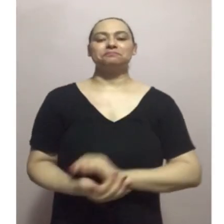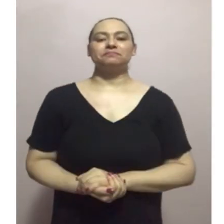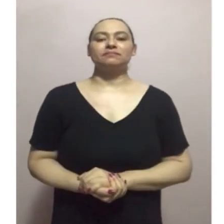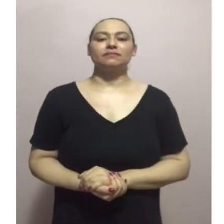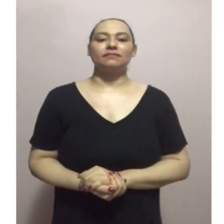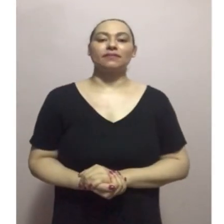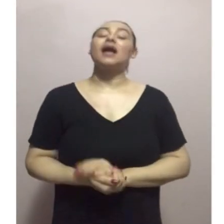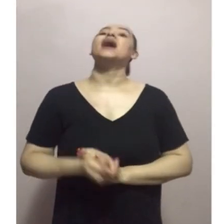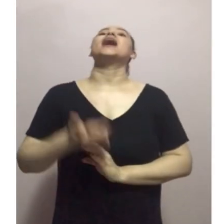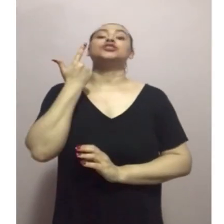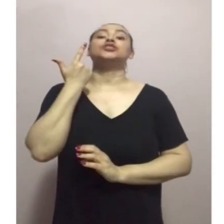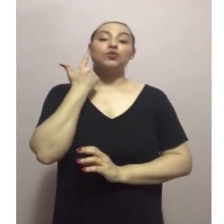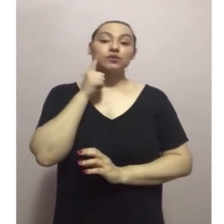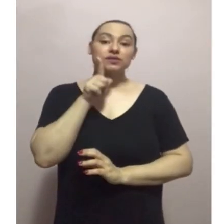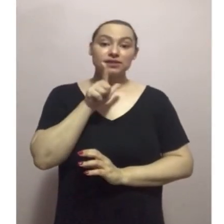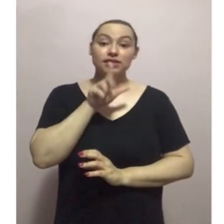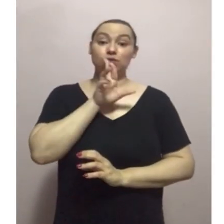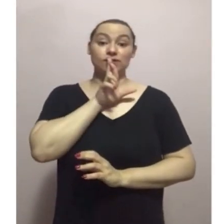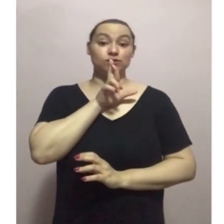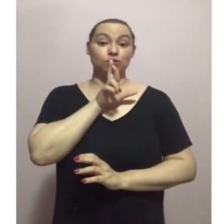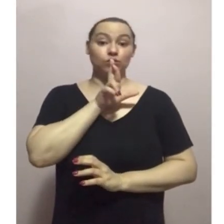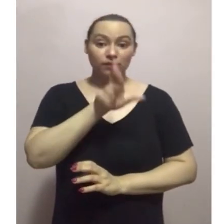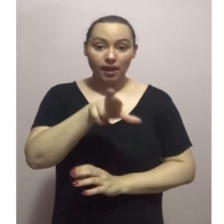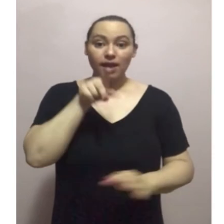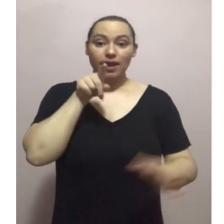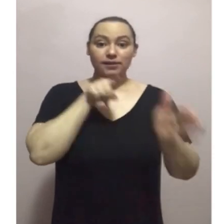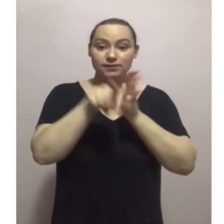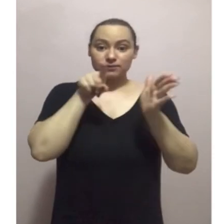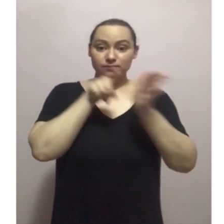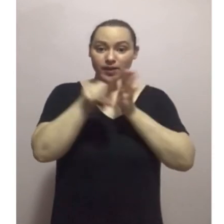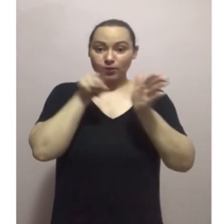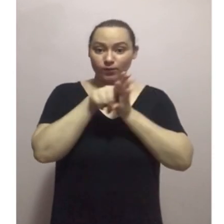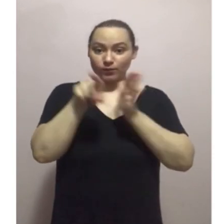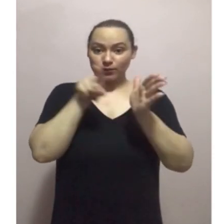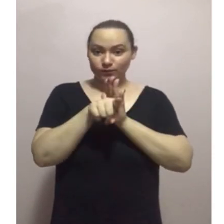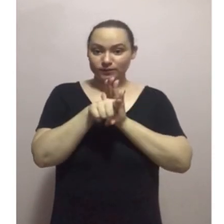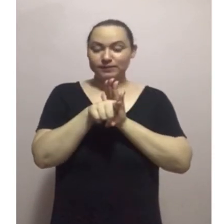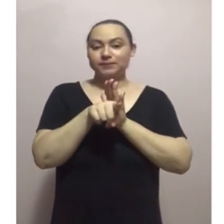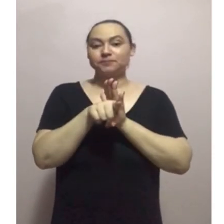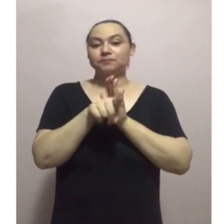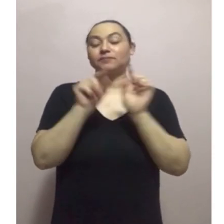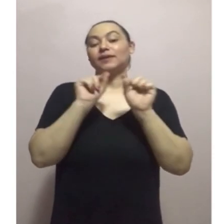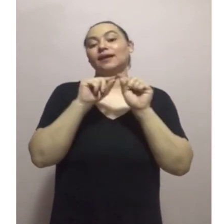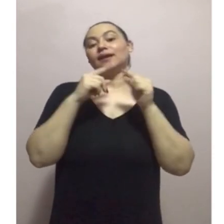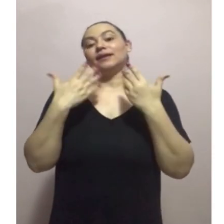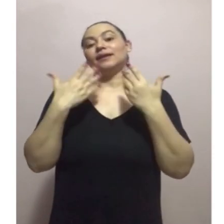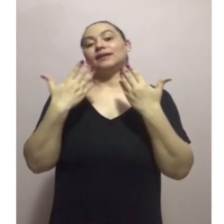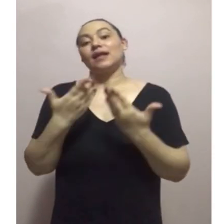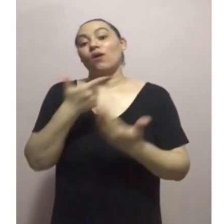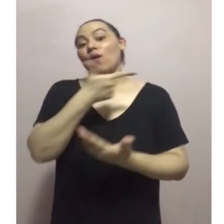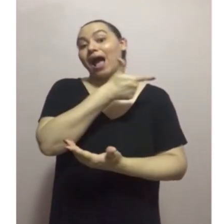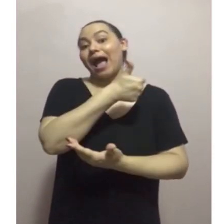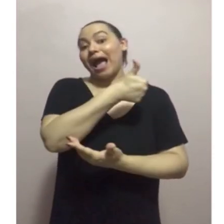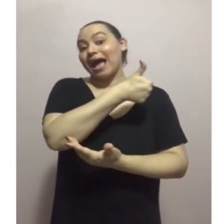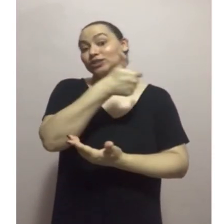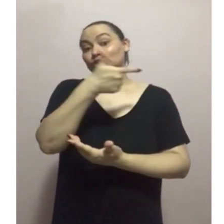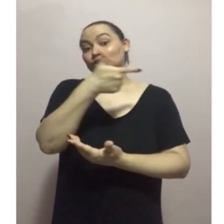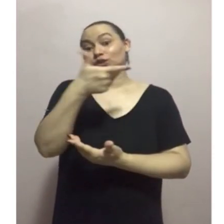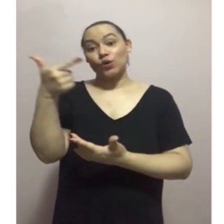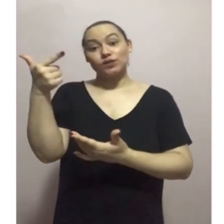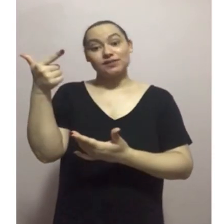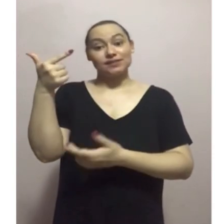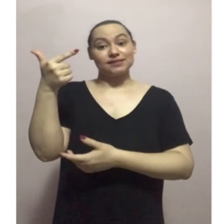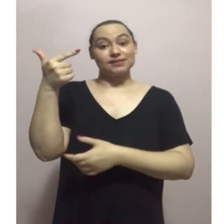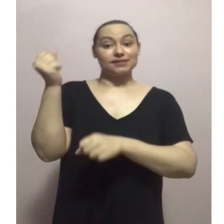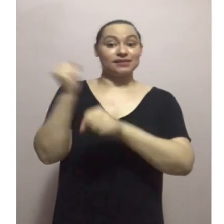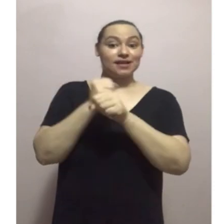Enfim, eu acho que a gente conseguiu, né, responder as perguntas aqui. Então, eu queria dizer que há 12